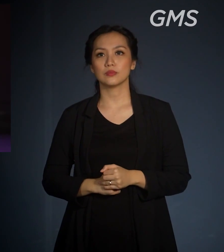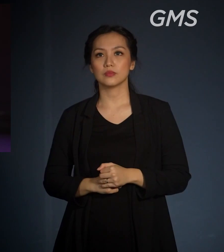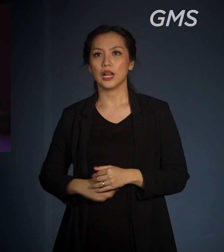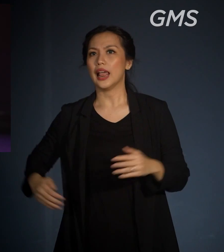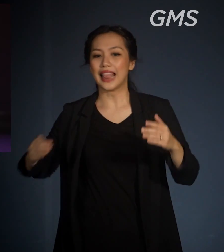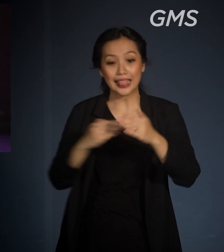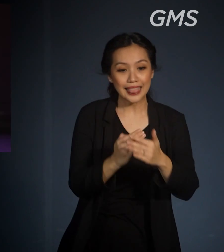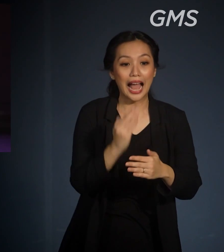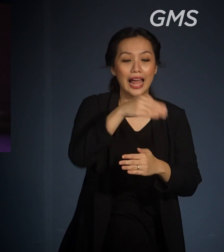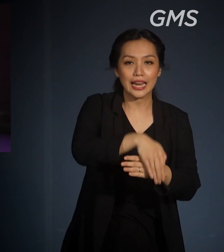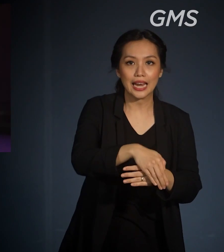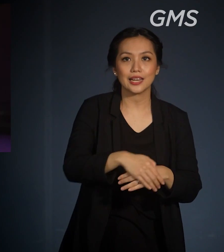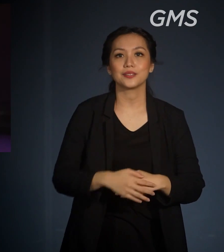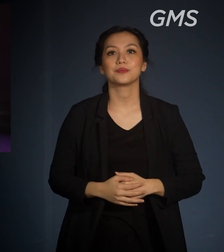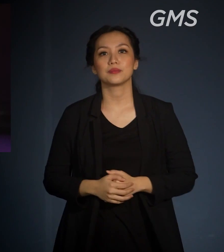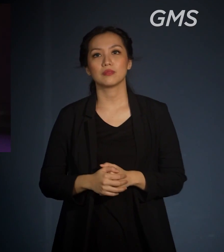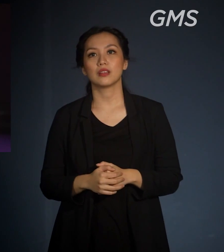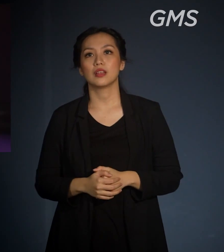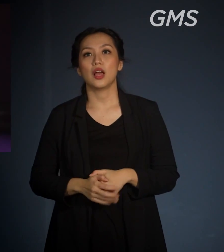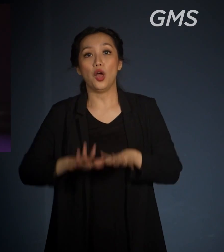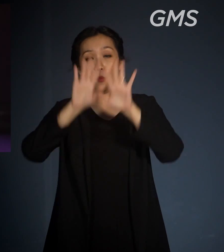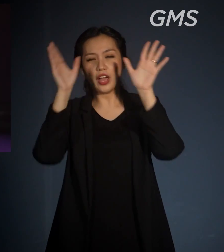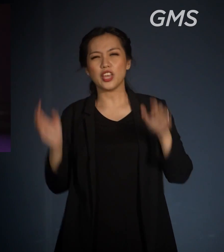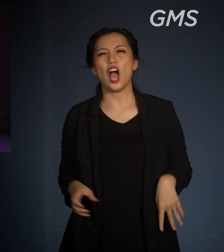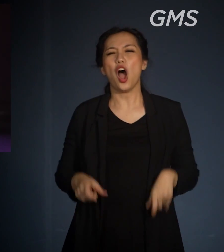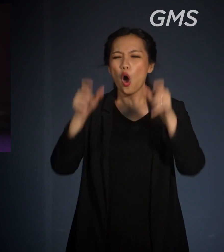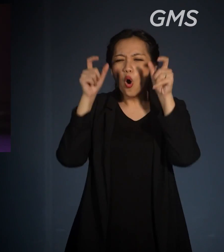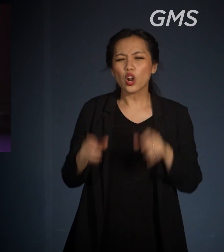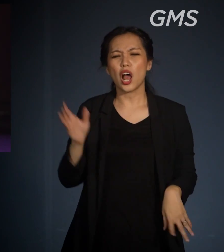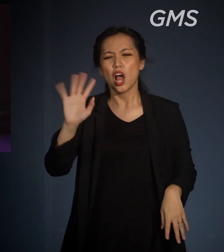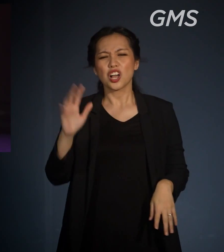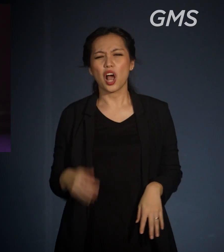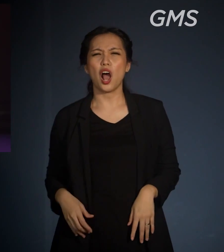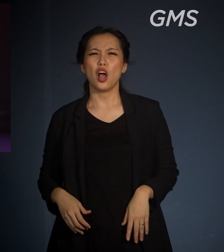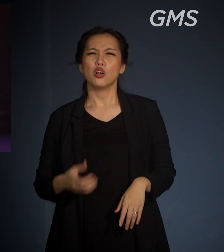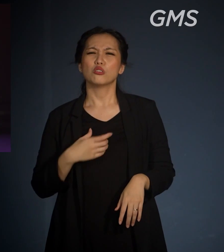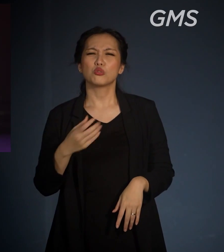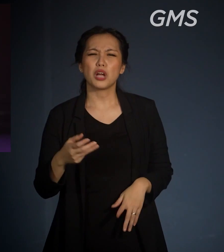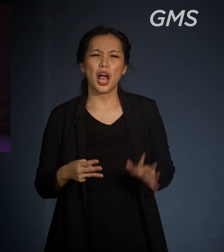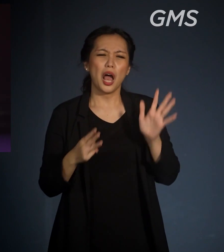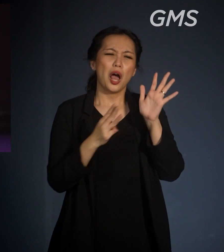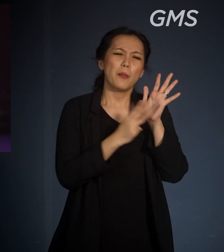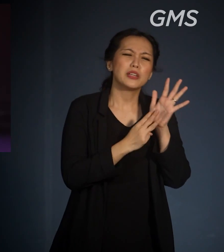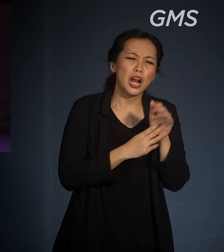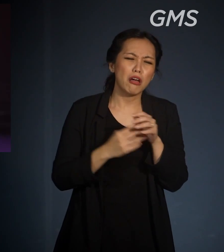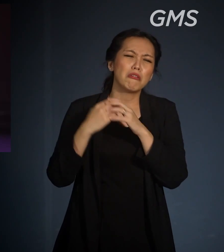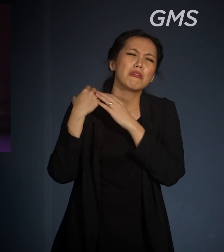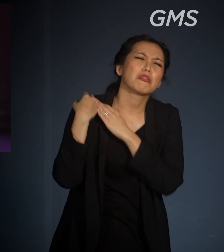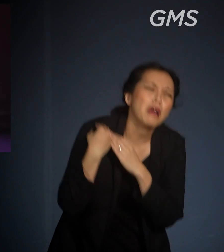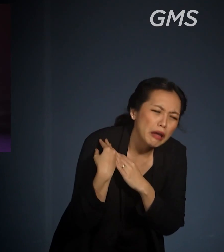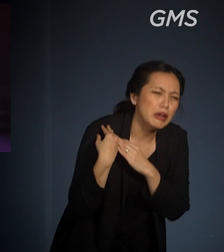Saudara, banyak orang itu menghindari tantangan. Banyak orang itu menghindari tekanan. Padahal,